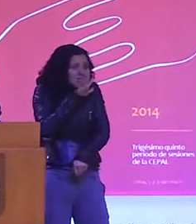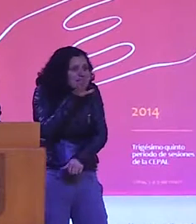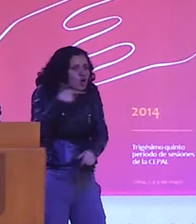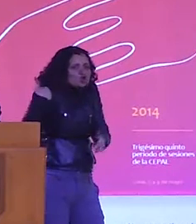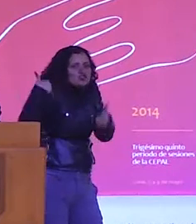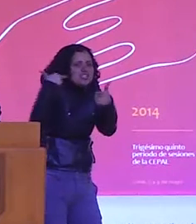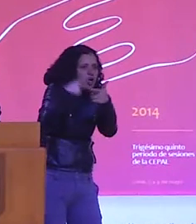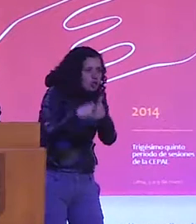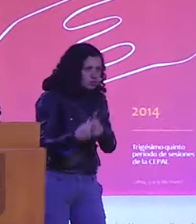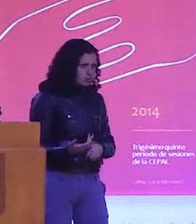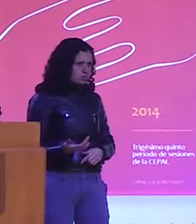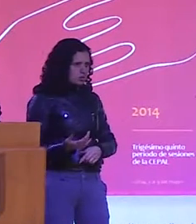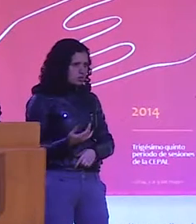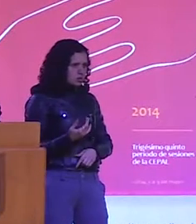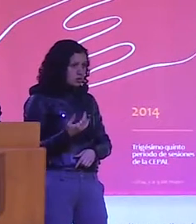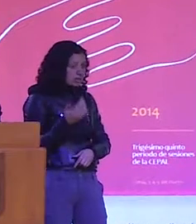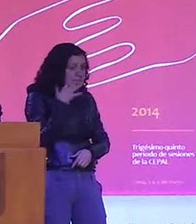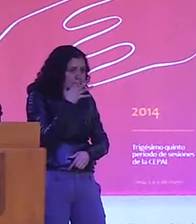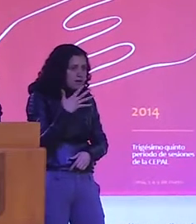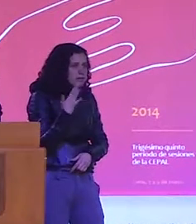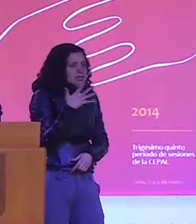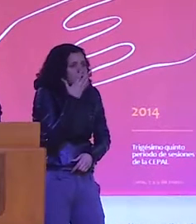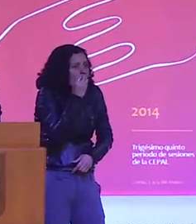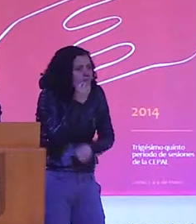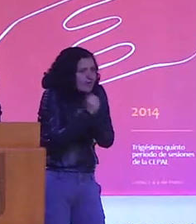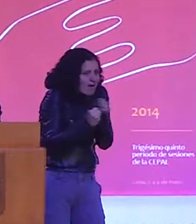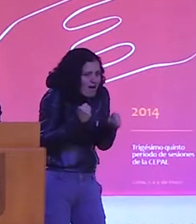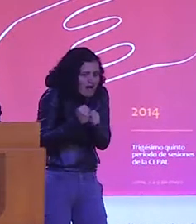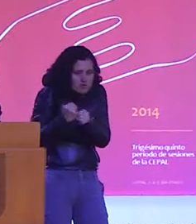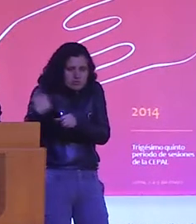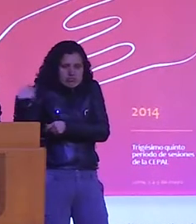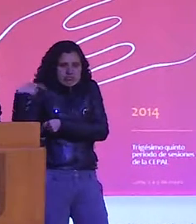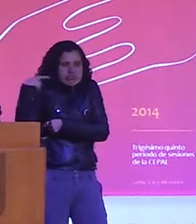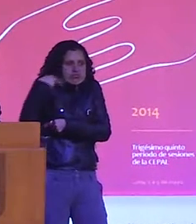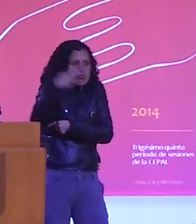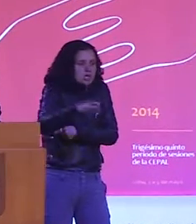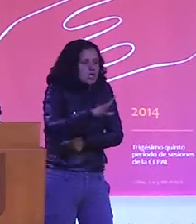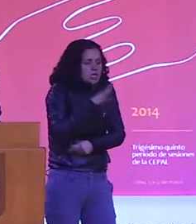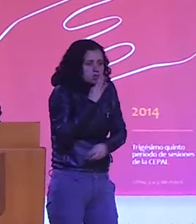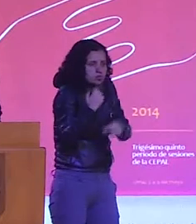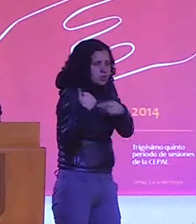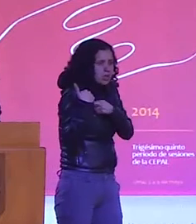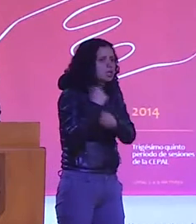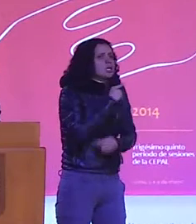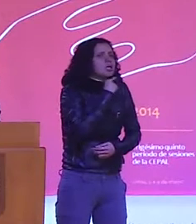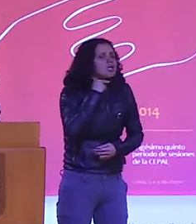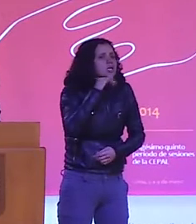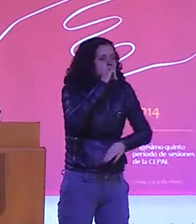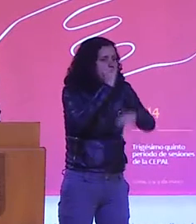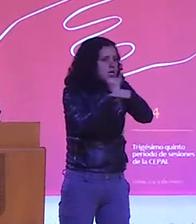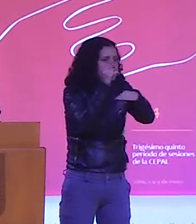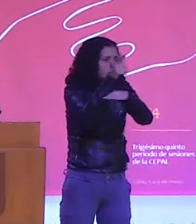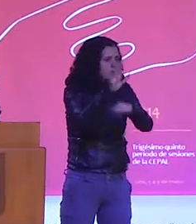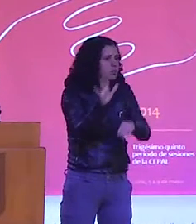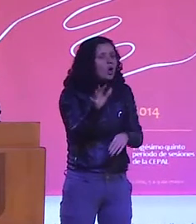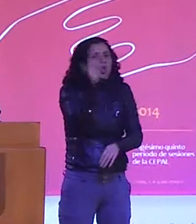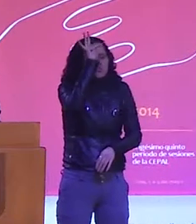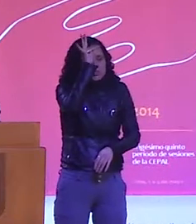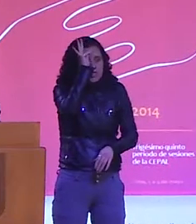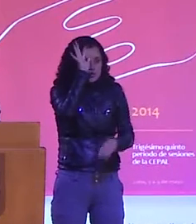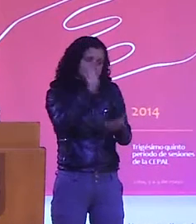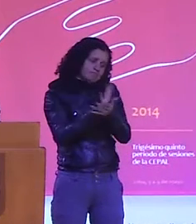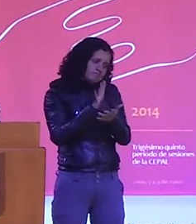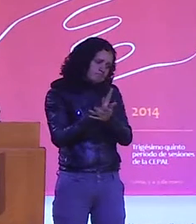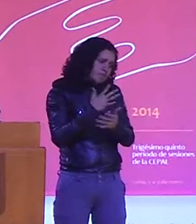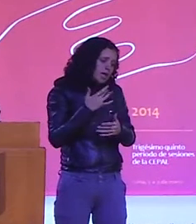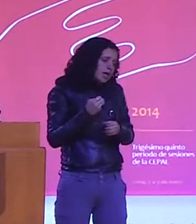decirles, prácticamente 5 siglos, donde las iglesias tenían los hospicios y tenían los hospitales de caridad,